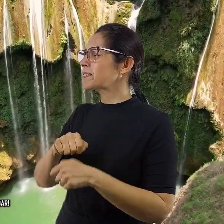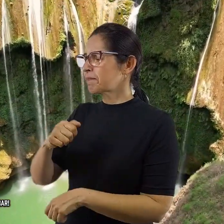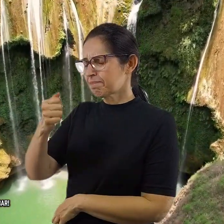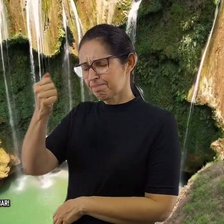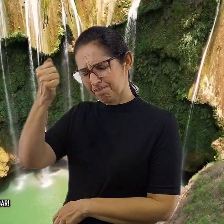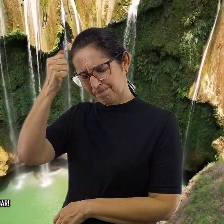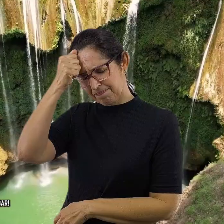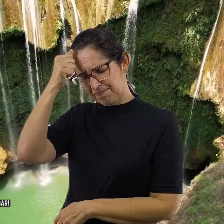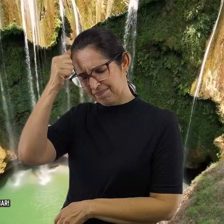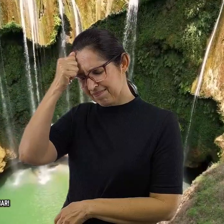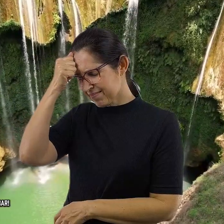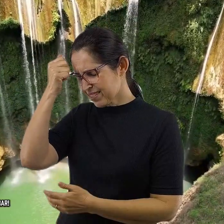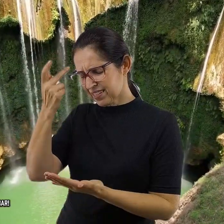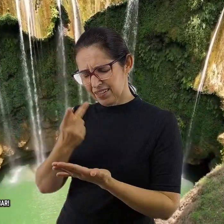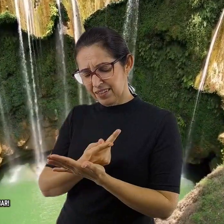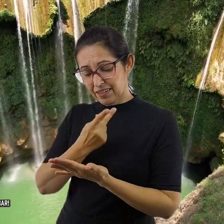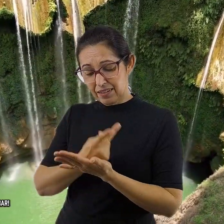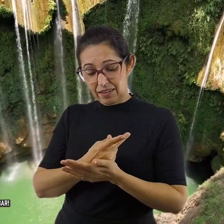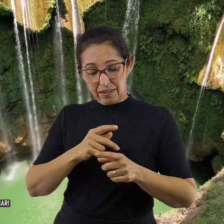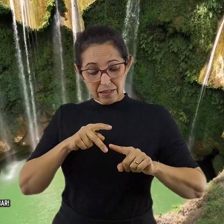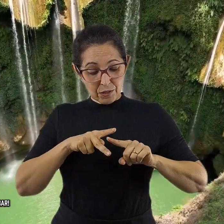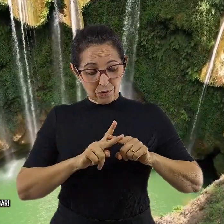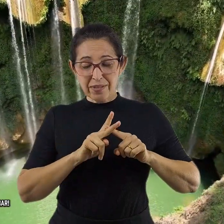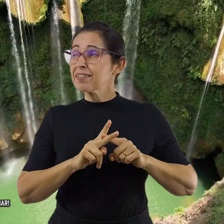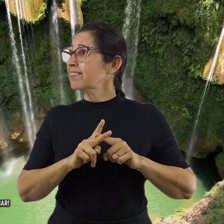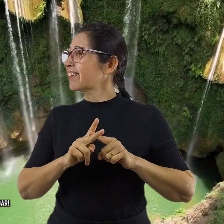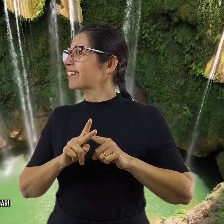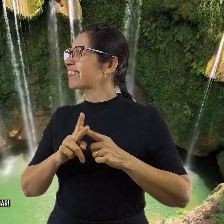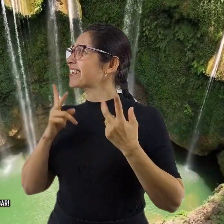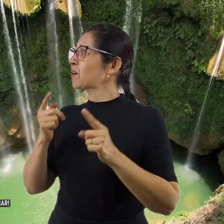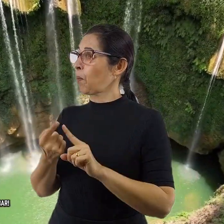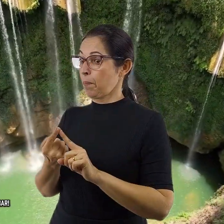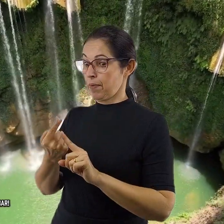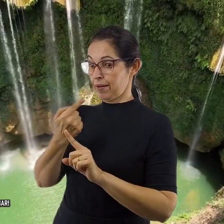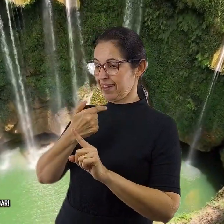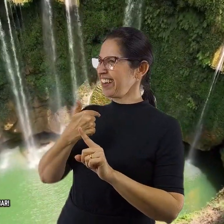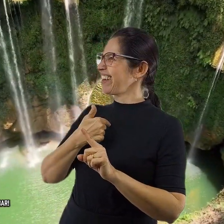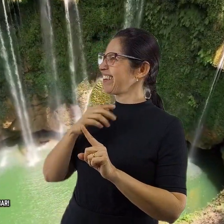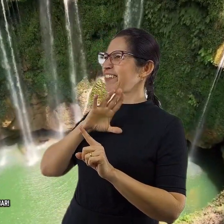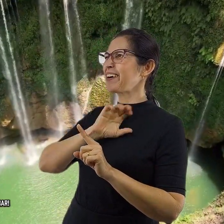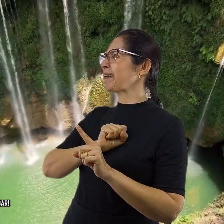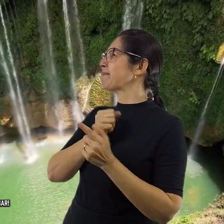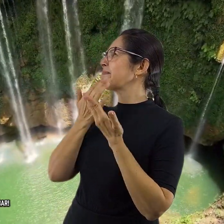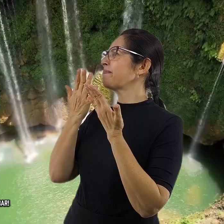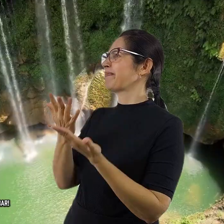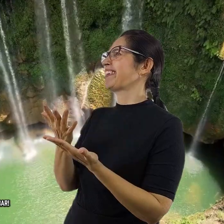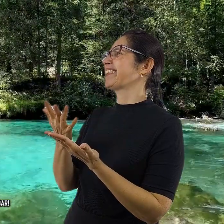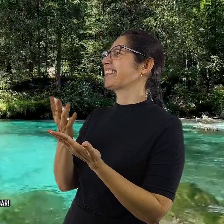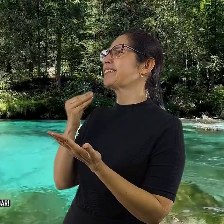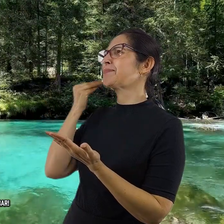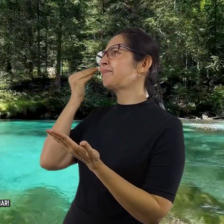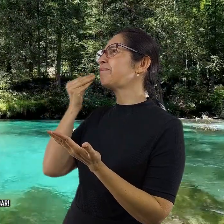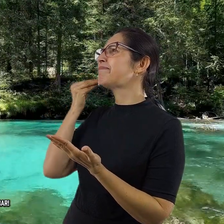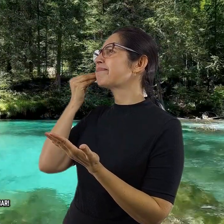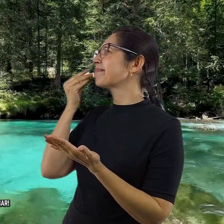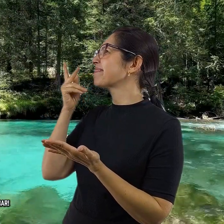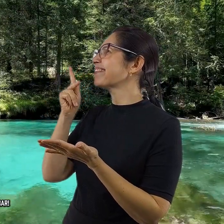arrependimento e a voltarmos às primeiras obras, às primeiras